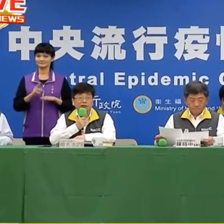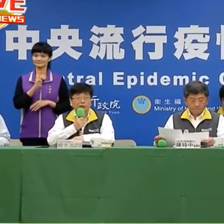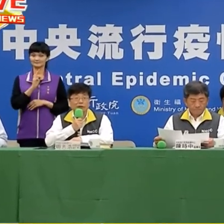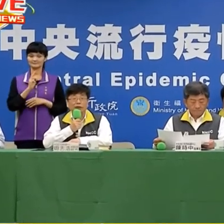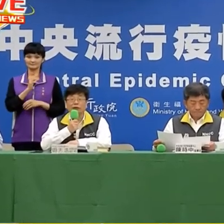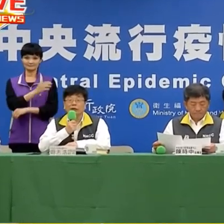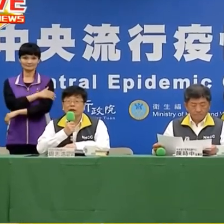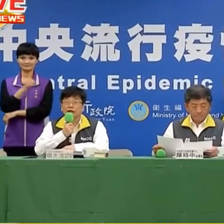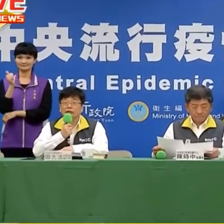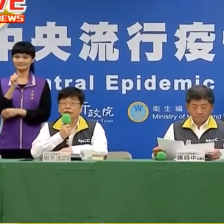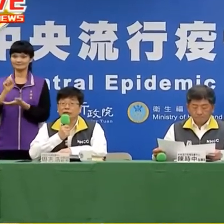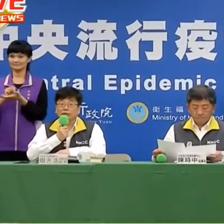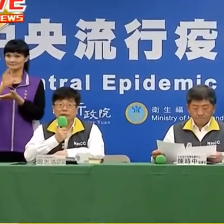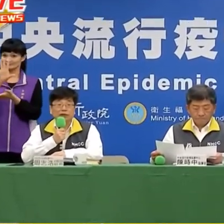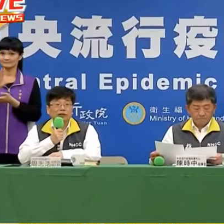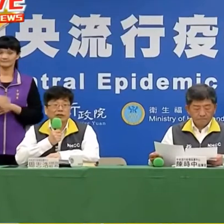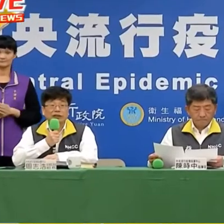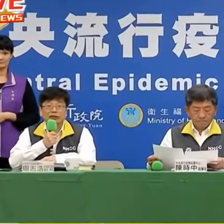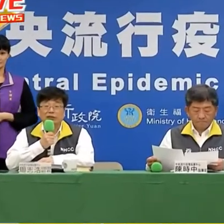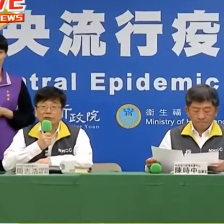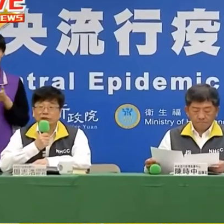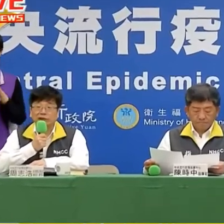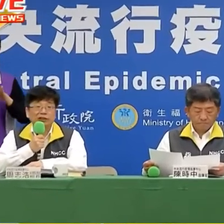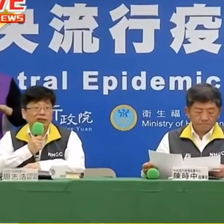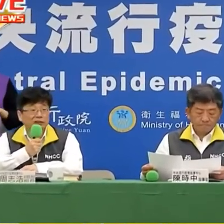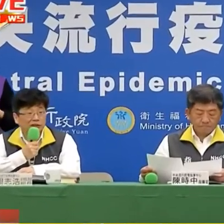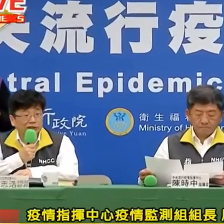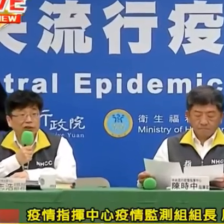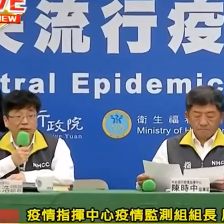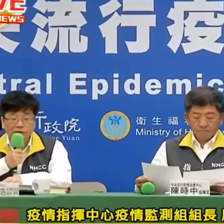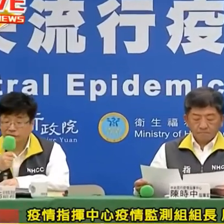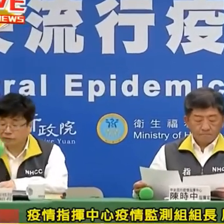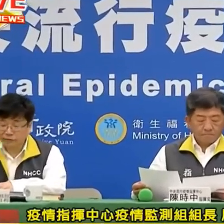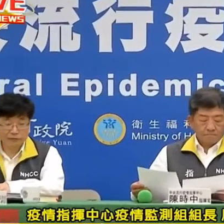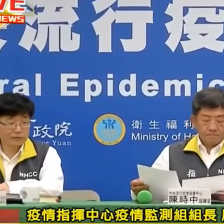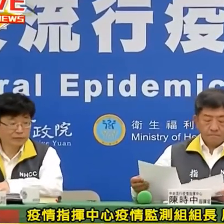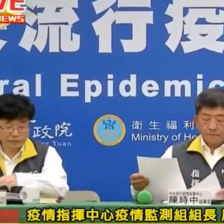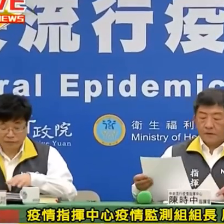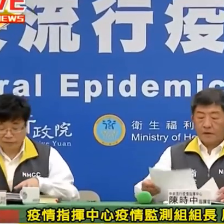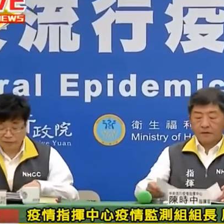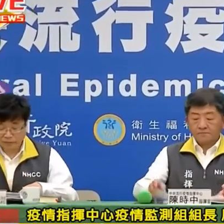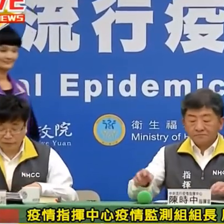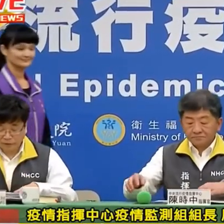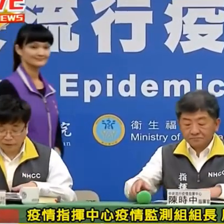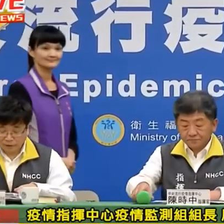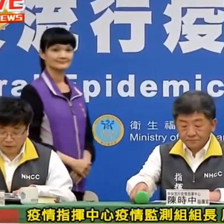们指挥官跟大家报告，那我们从昨天到现在所经历的一些事情。